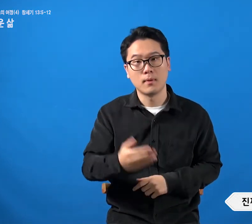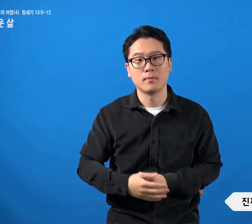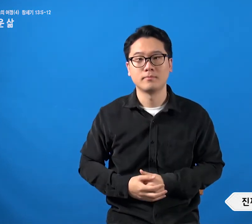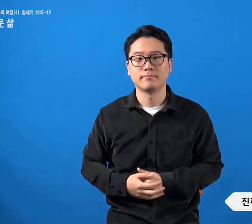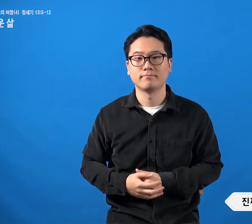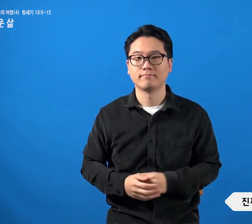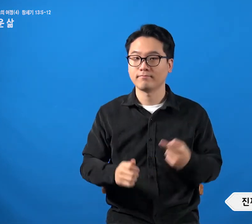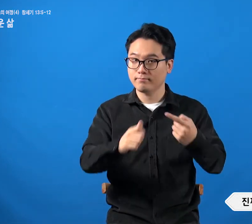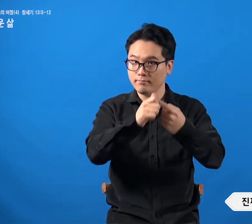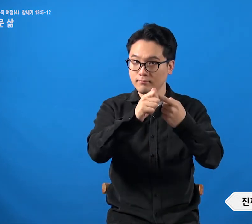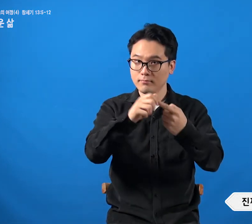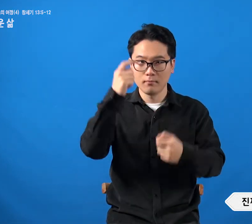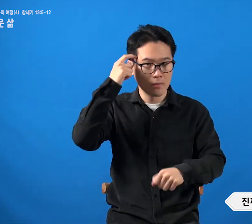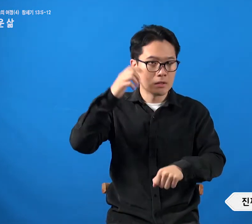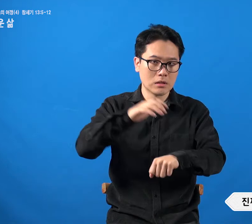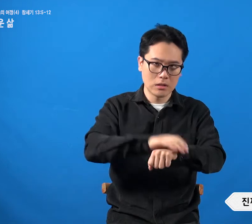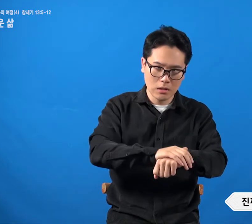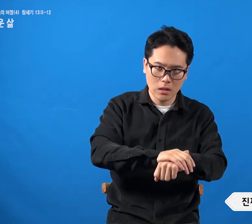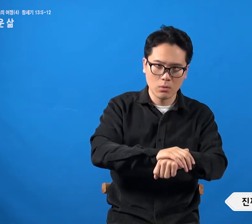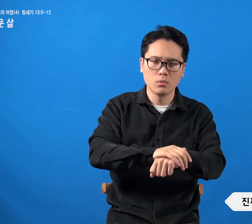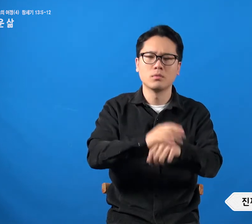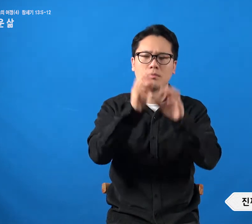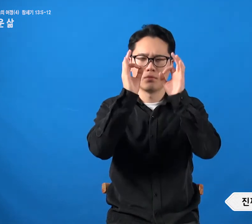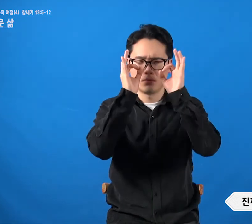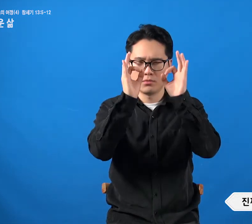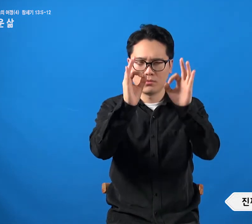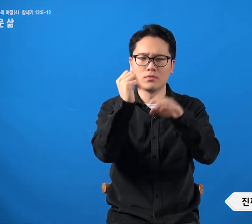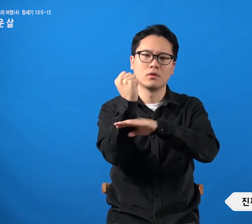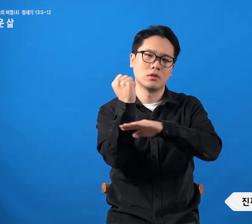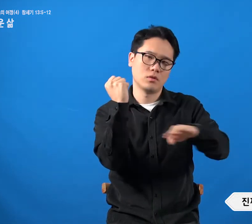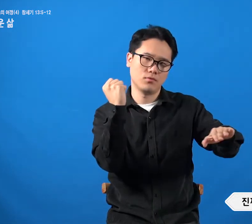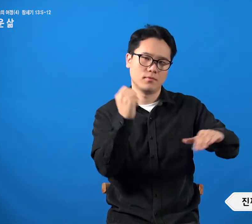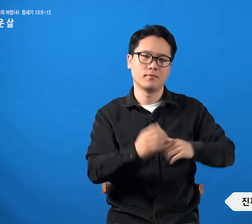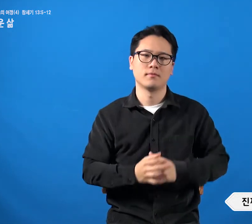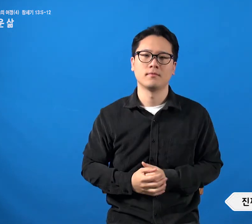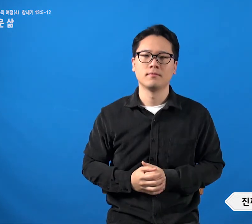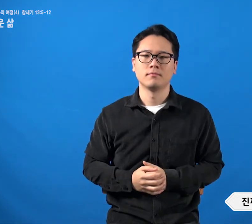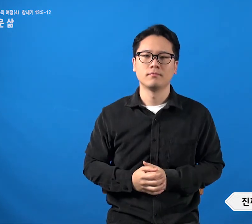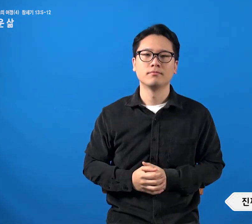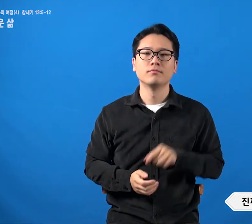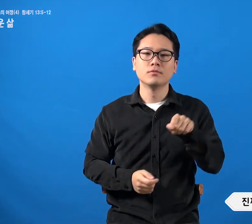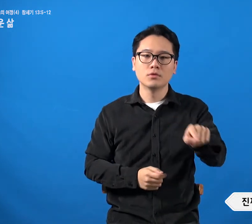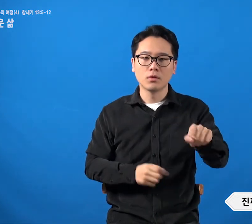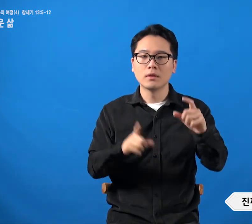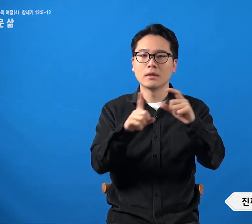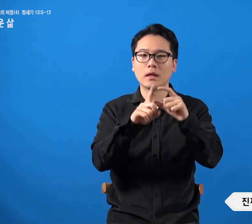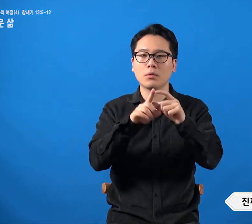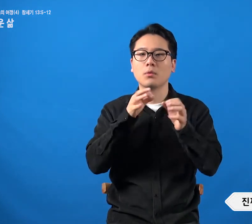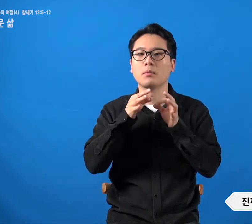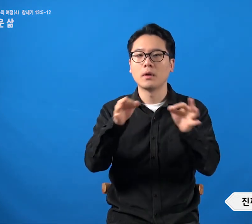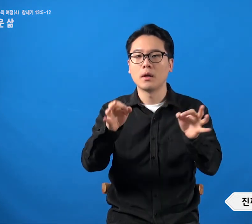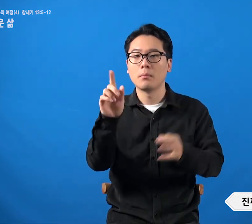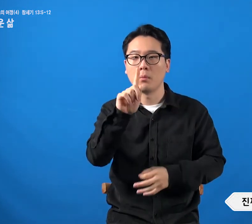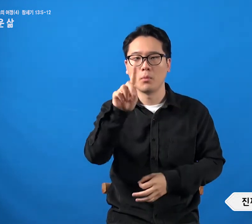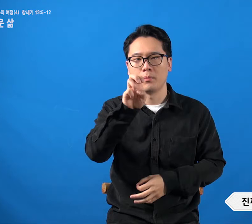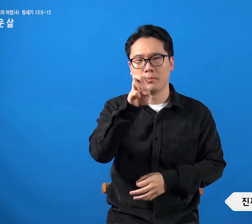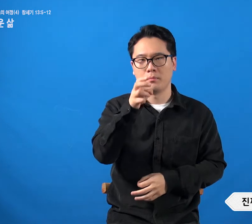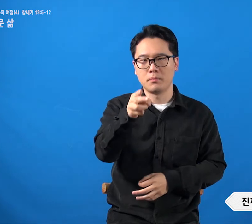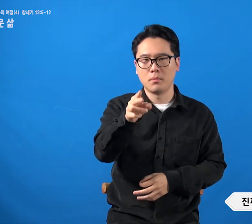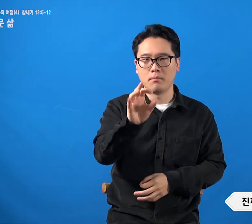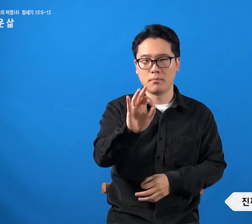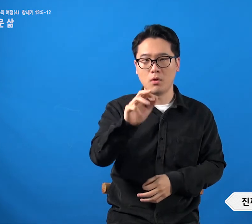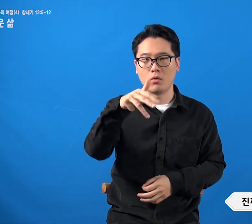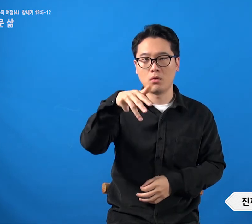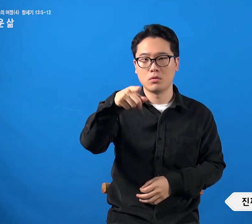지혜로운 시각을 말합니다. 우리는 이것을 명철이라고 합니다.